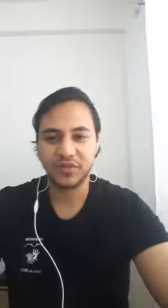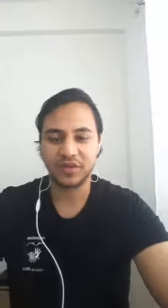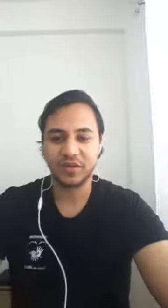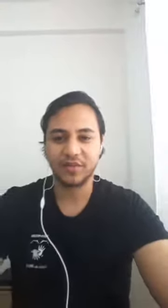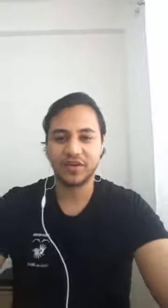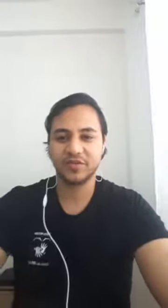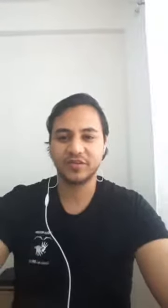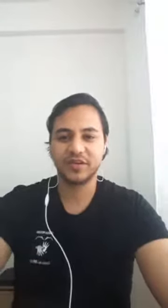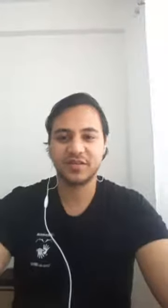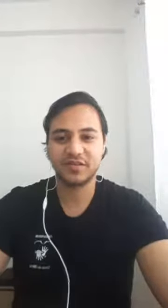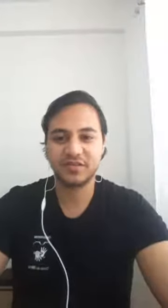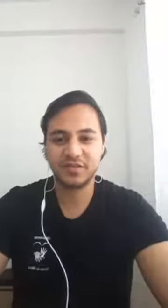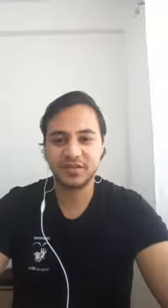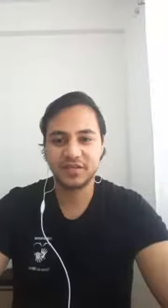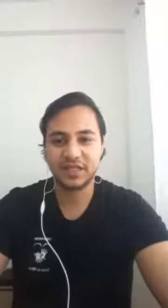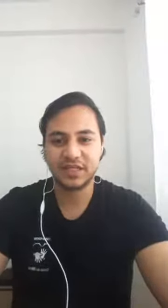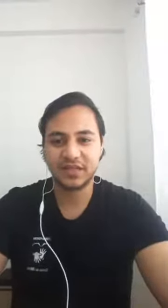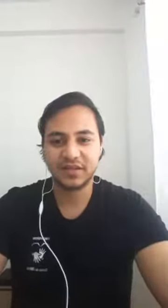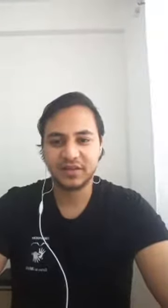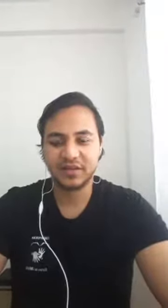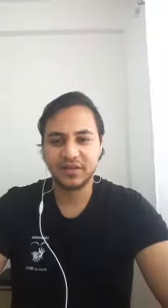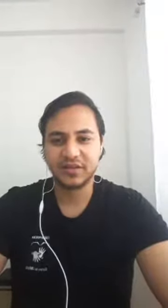Vou tentar mais uma vez.